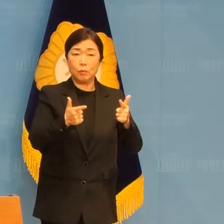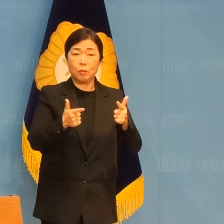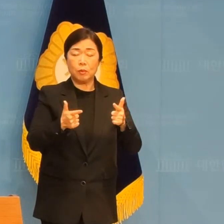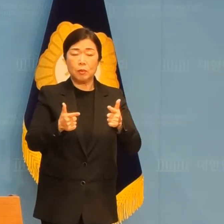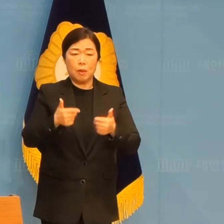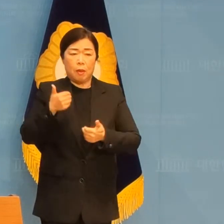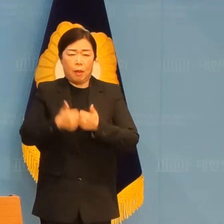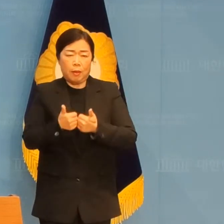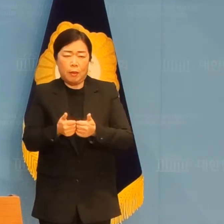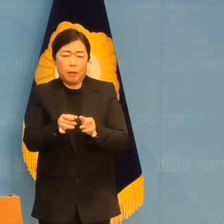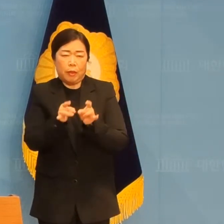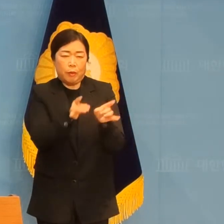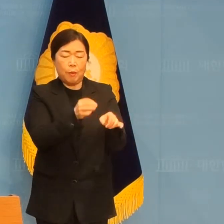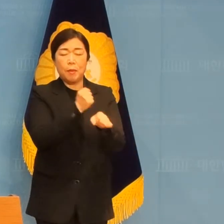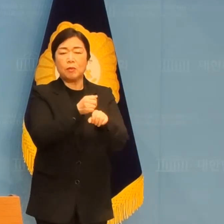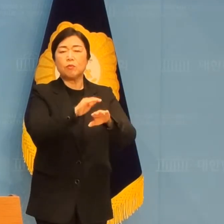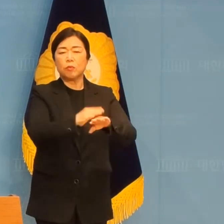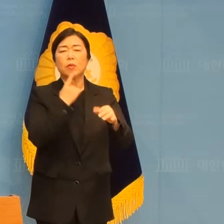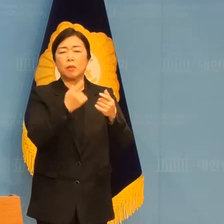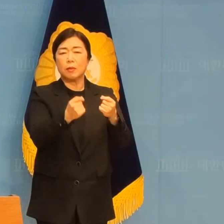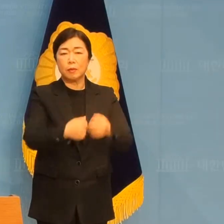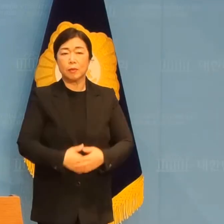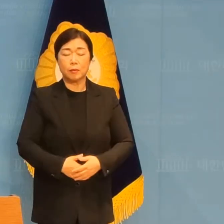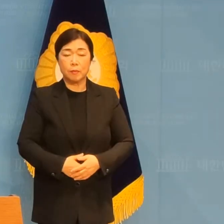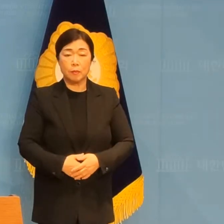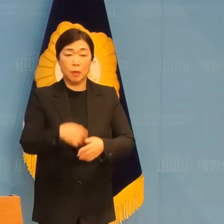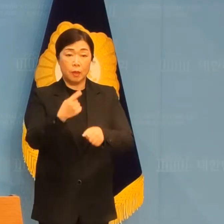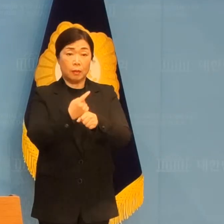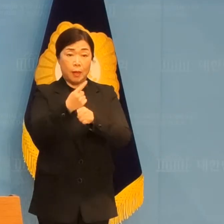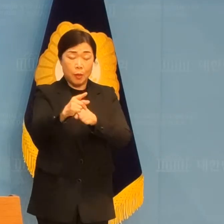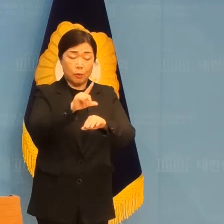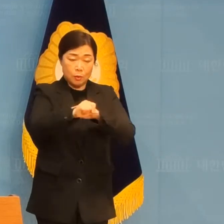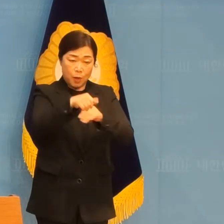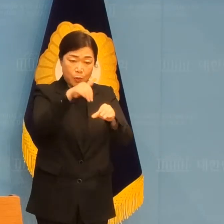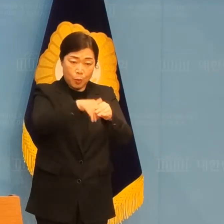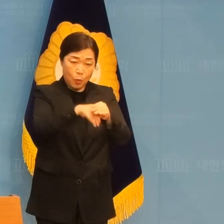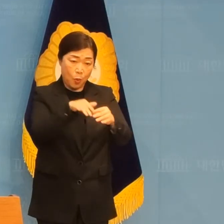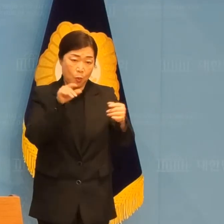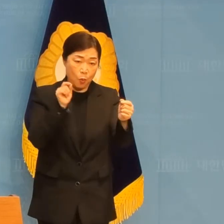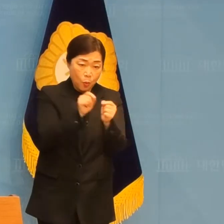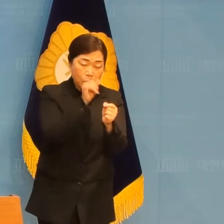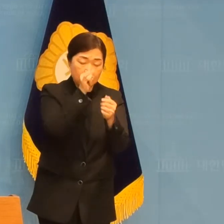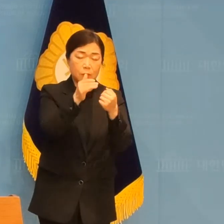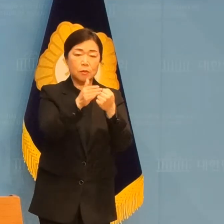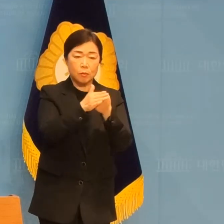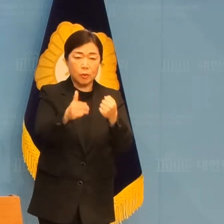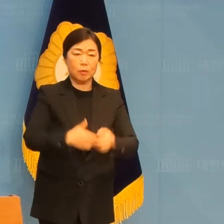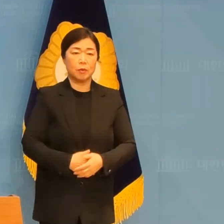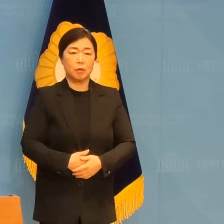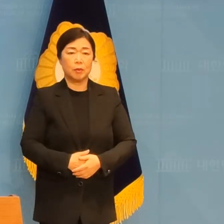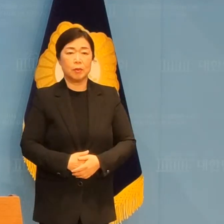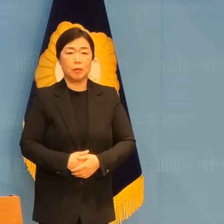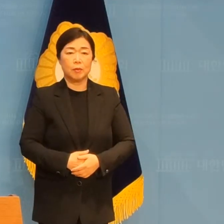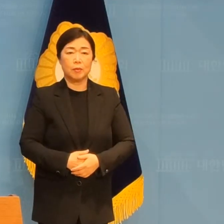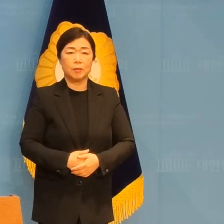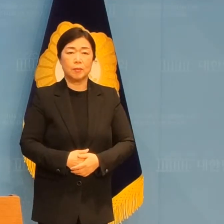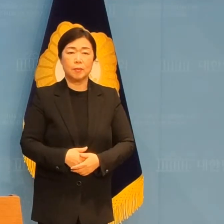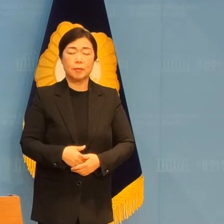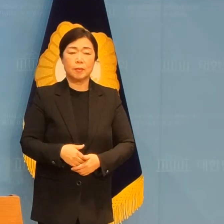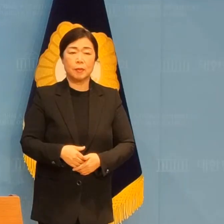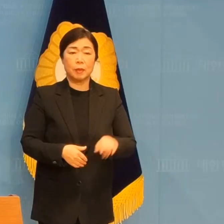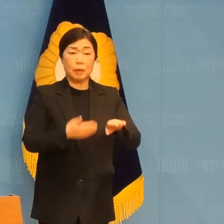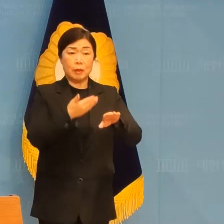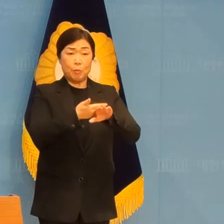내년 지방선거를 앞둔 시기에 수많은 지역 현안 가운데 유독 서울시만 반복적으로